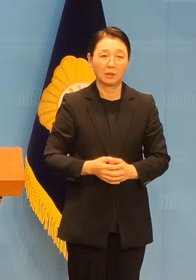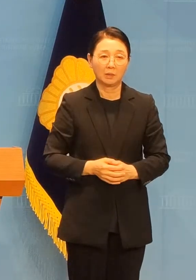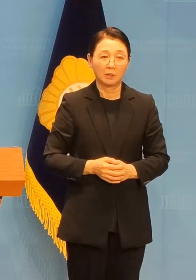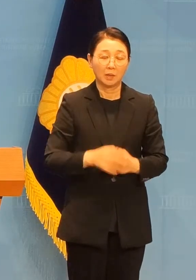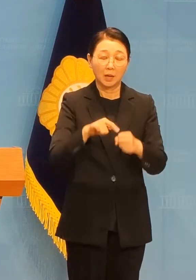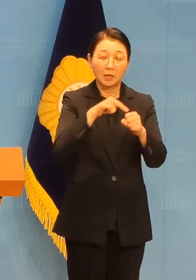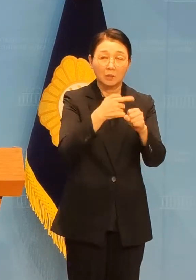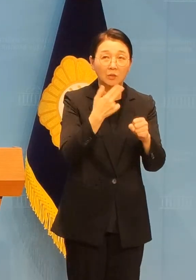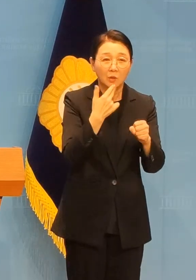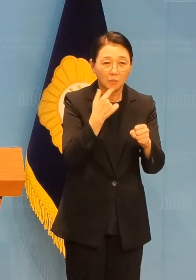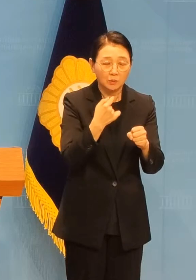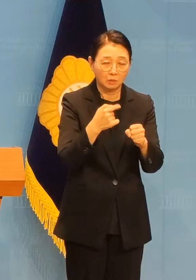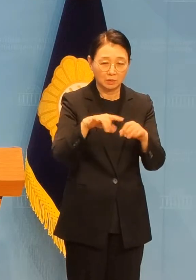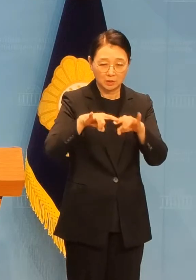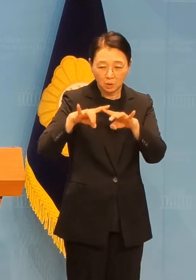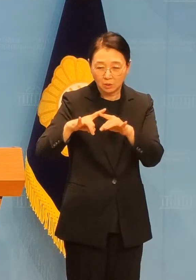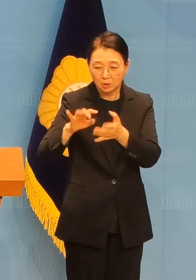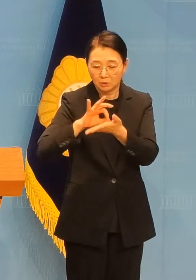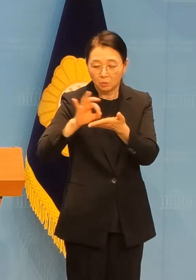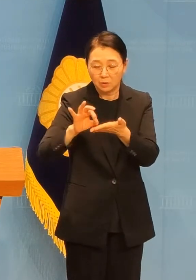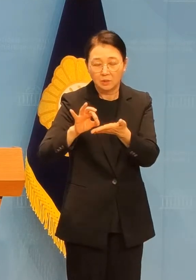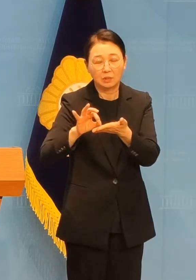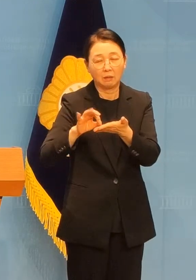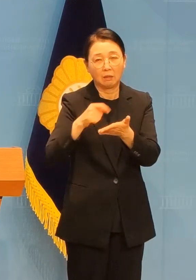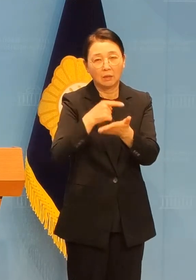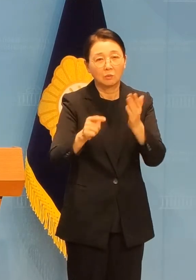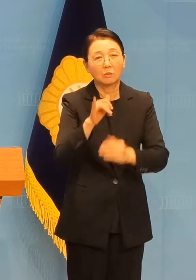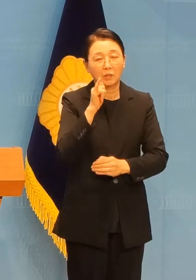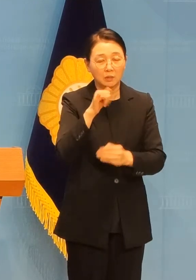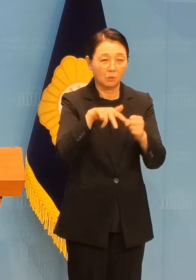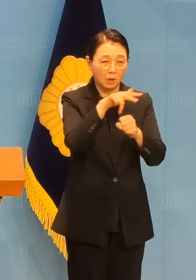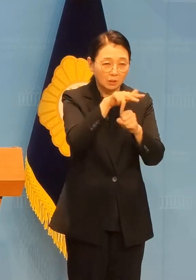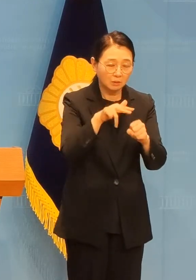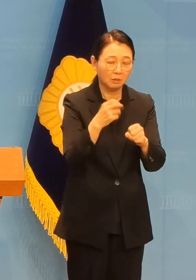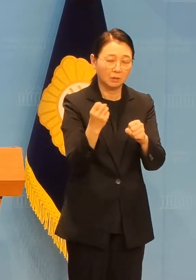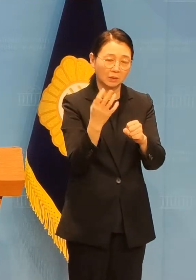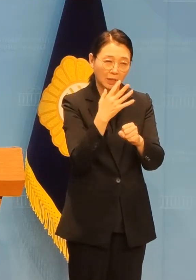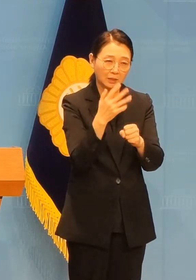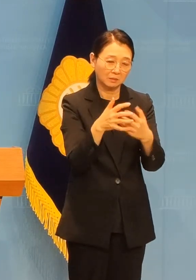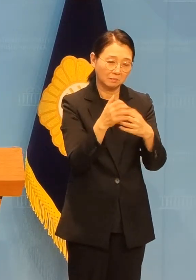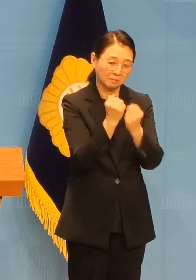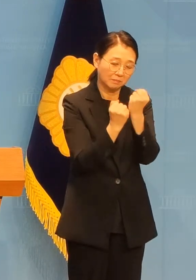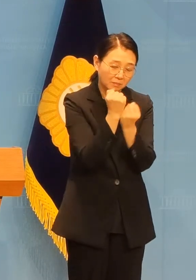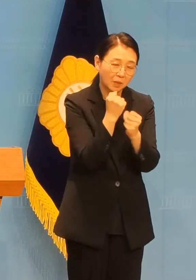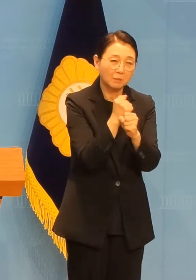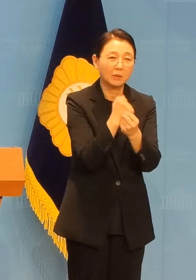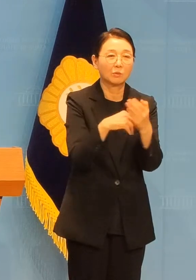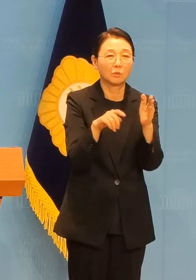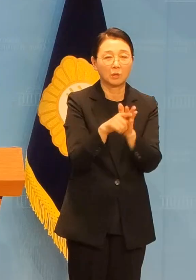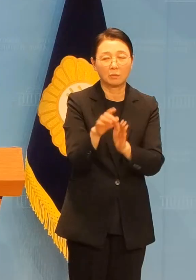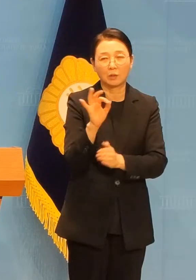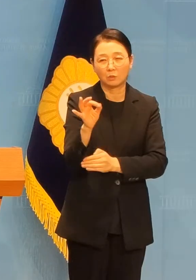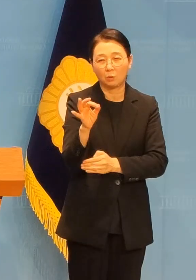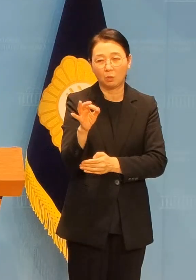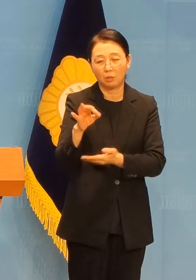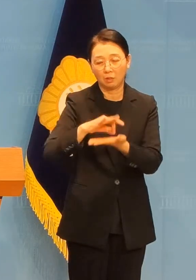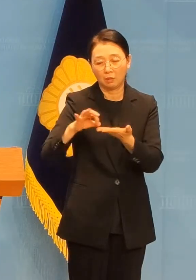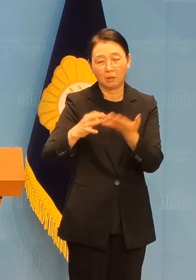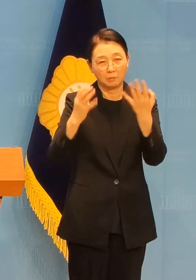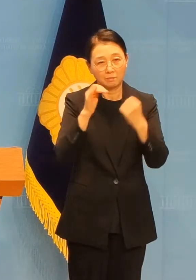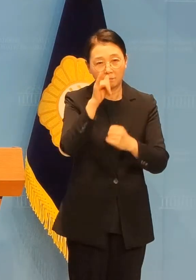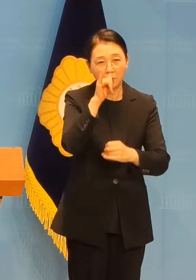인한 전력 손실은 물론 원전 산업 생태계 붕괴와 재가동을 위한 천문학적 비용 부담까지